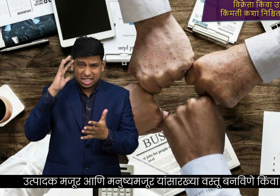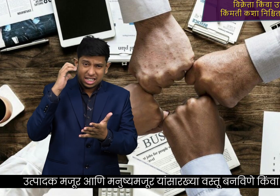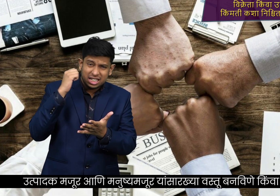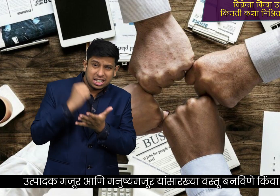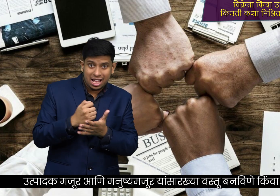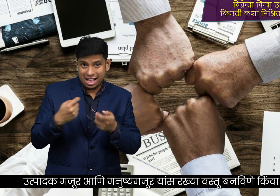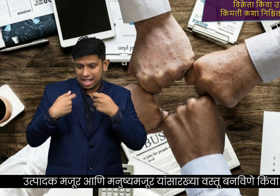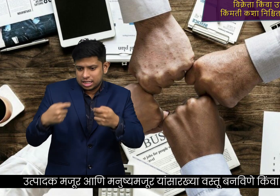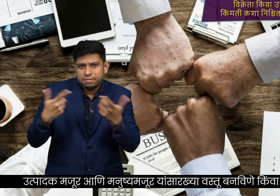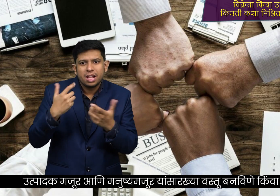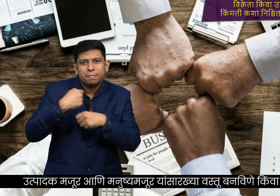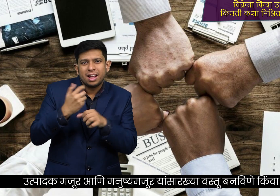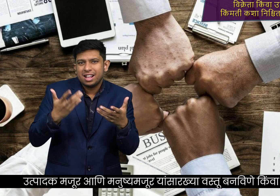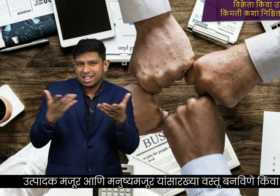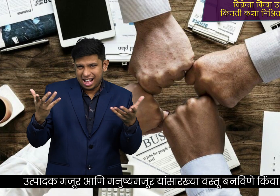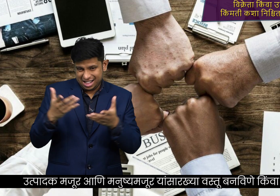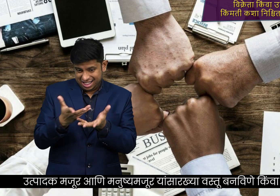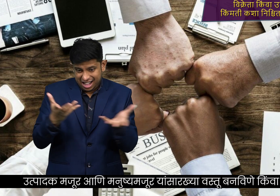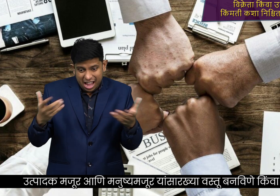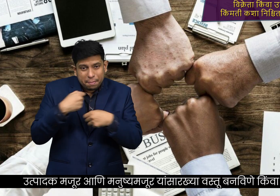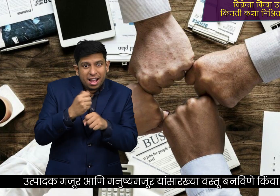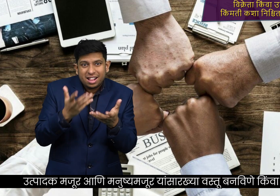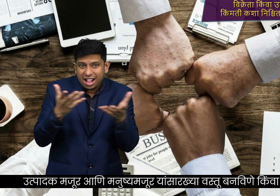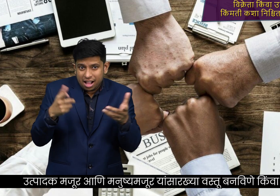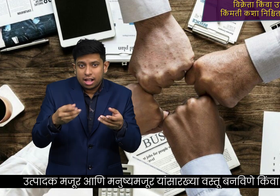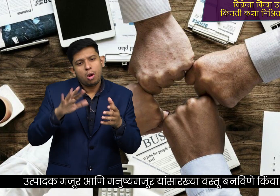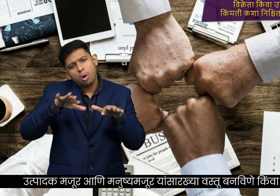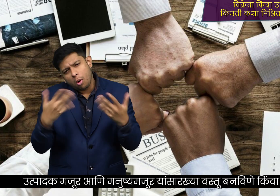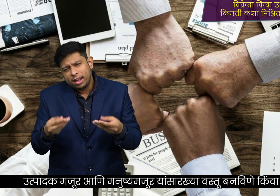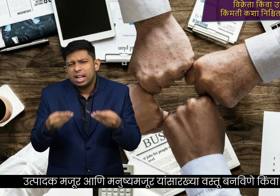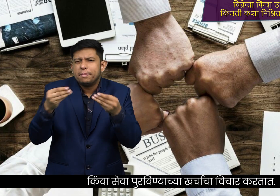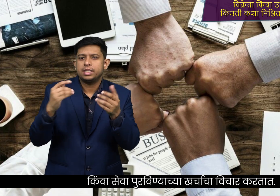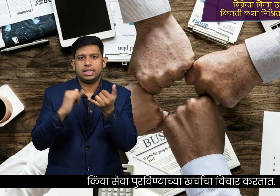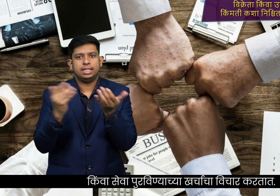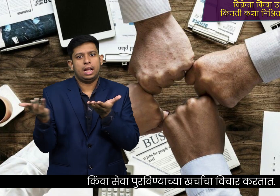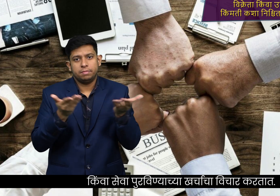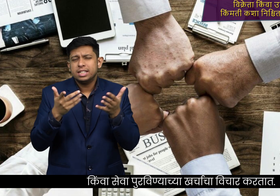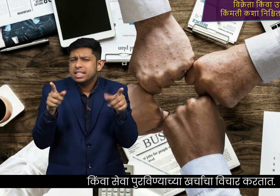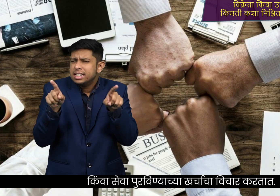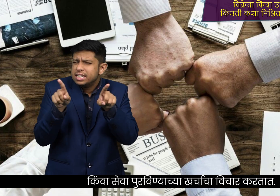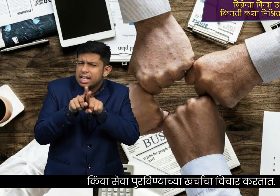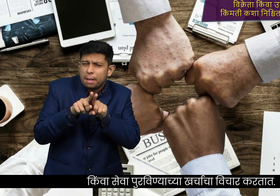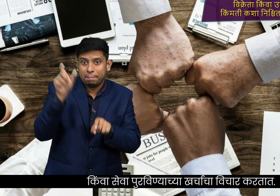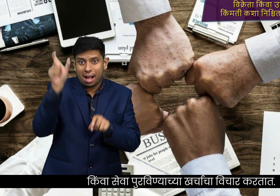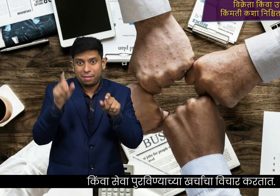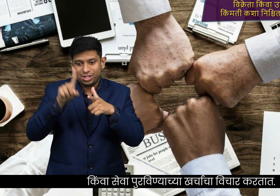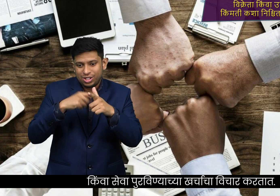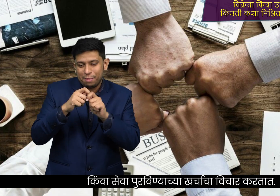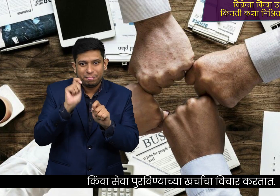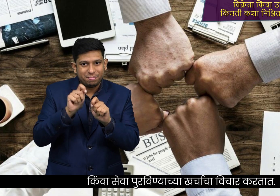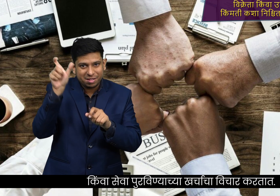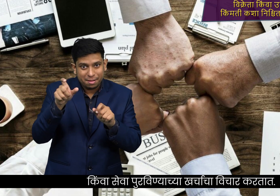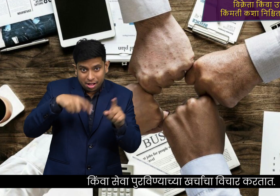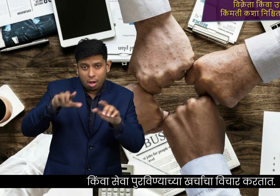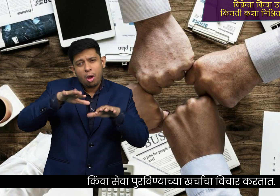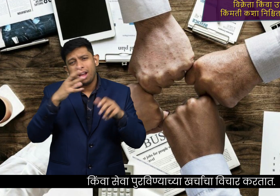उत्पादक मजूर आणि मनुष्यमजूर यासारख्या वस्तू बनविणे किंवा उत्पादन करणे किंवा सेवा पुरवण्याच्या खर्चाचा